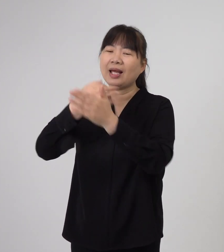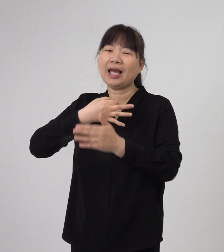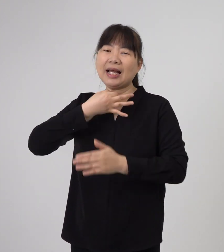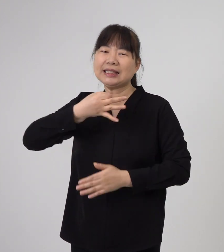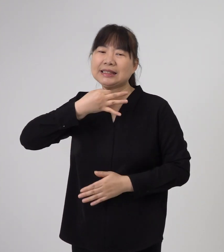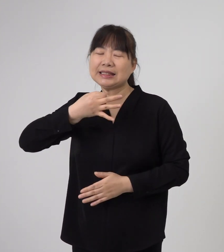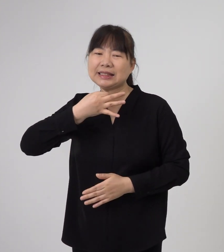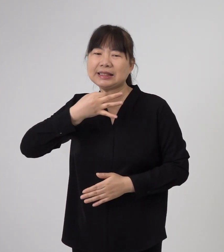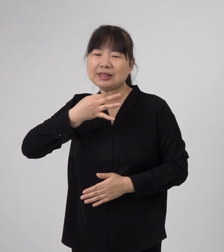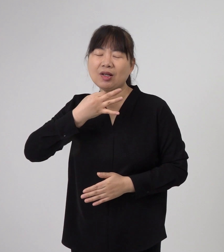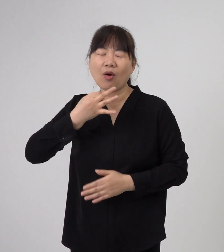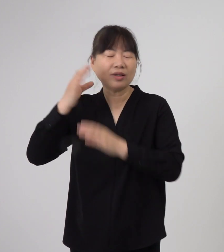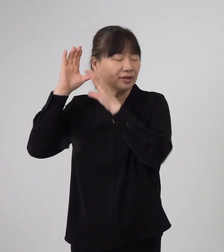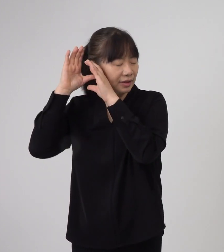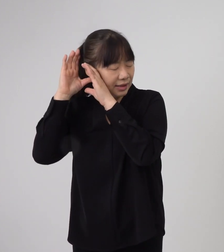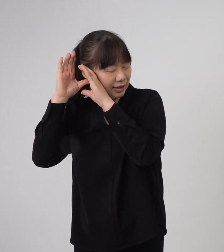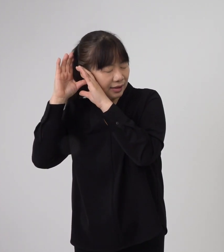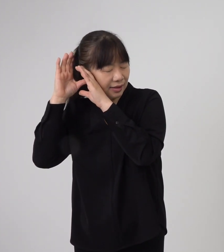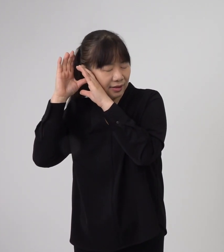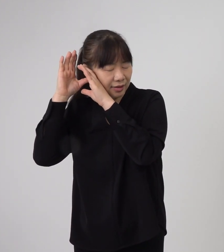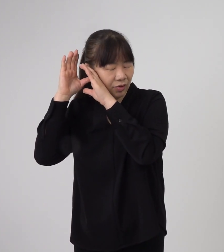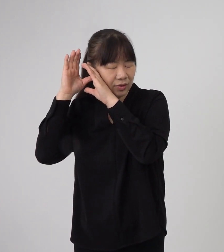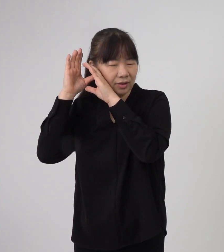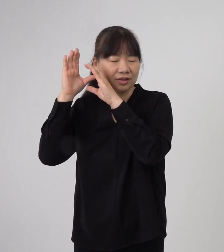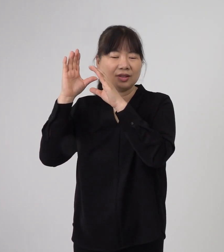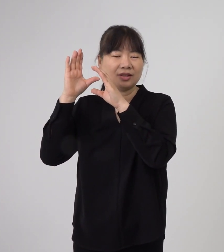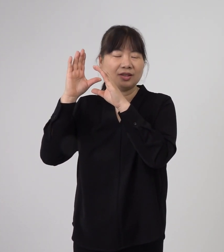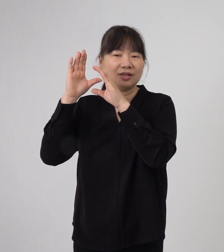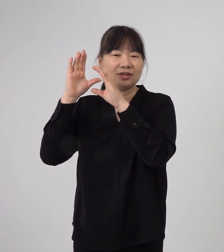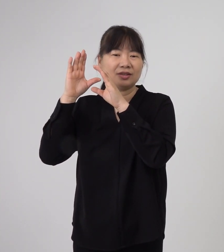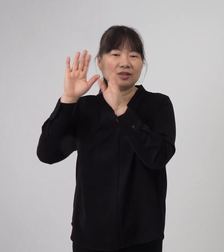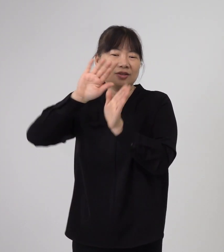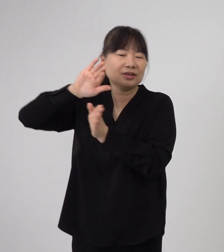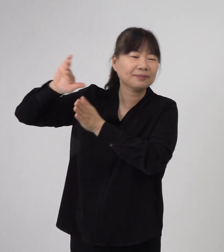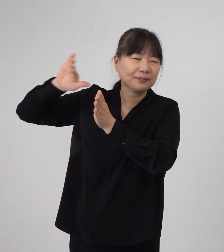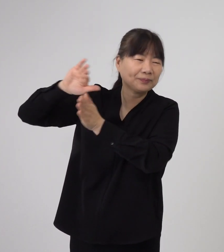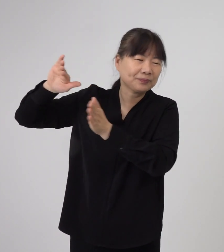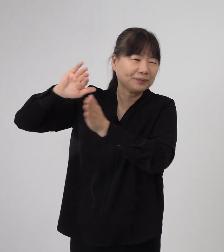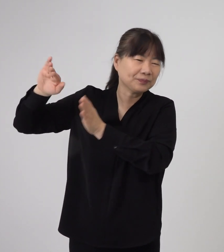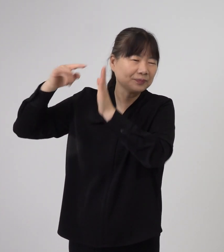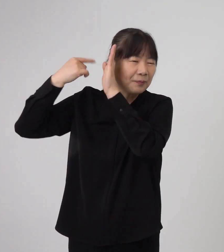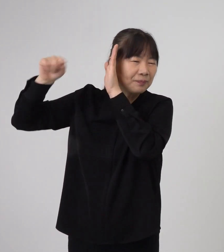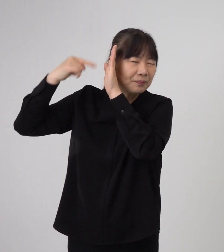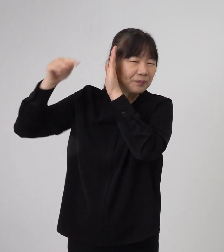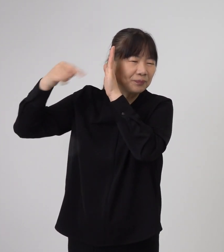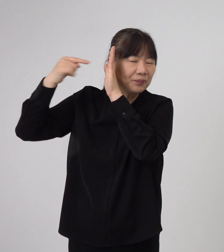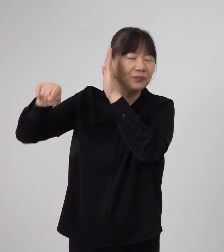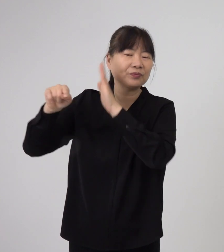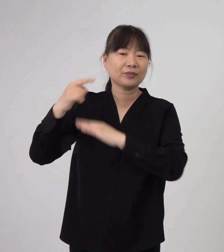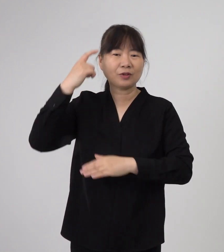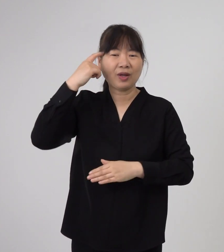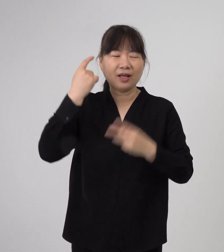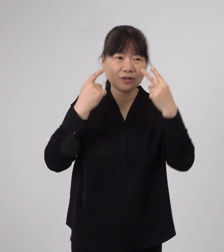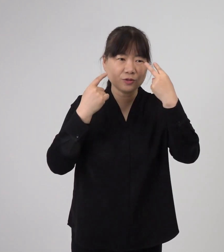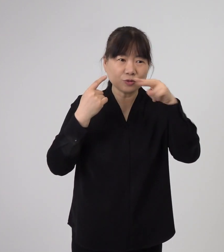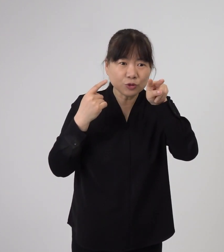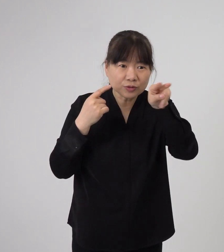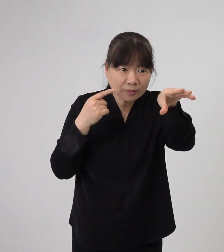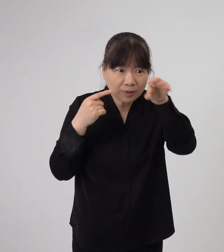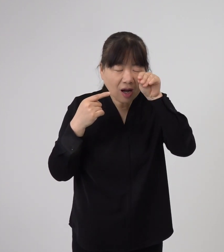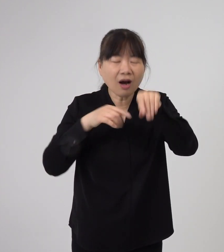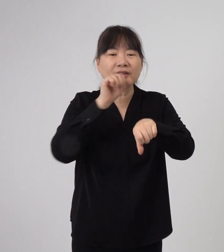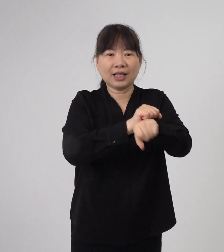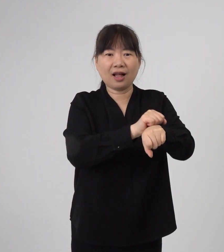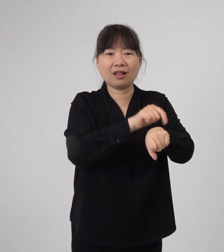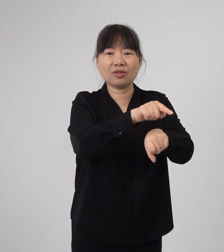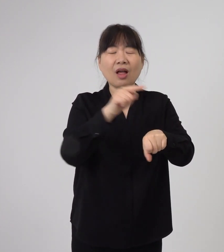귀가 가리워지게 돼 있어요. 잘 안 들리게 돼 있어요. 왜? 눈에 보이는 게 잘 되는데 그게 잘 들어올